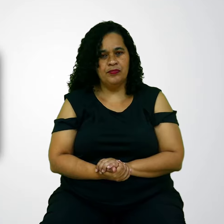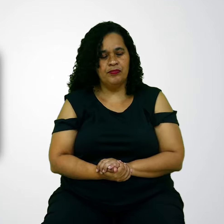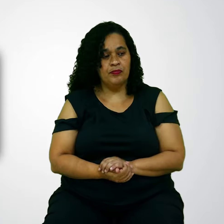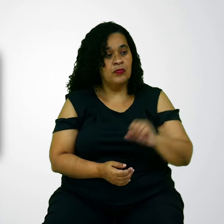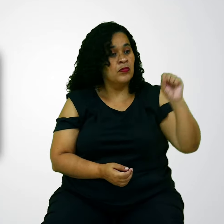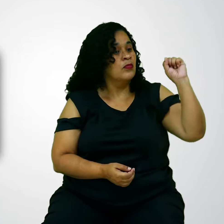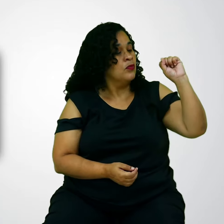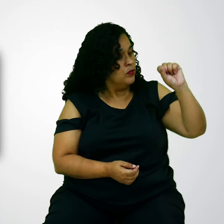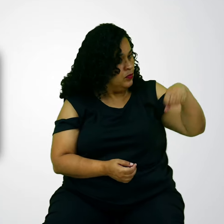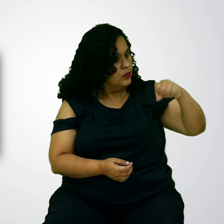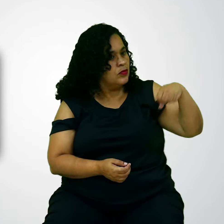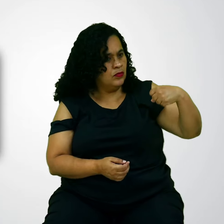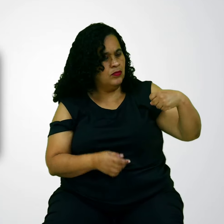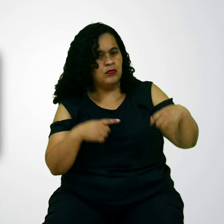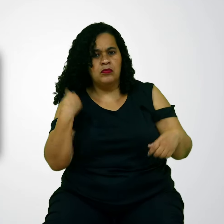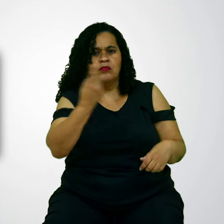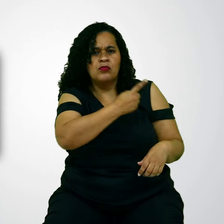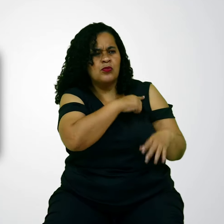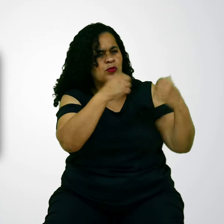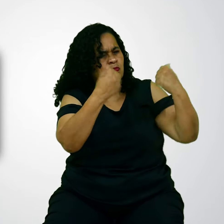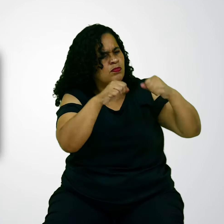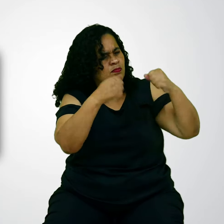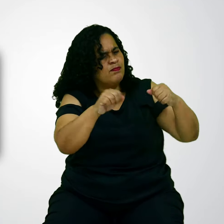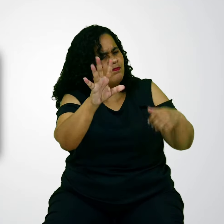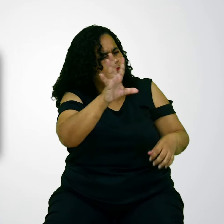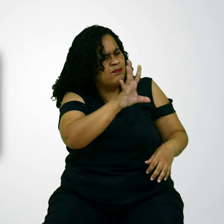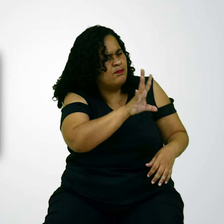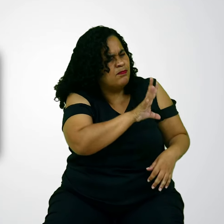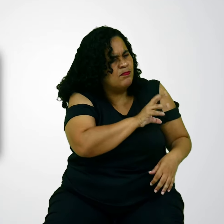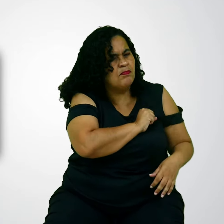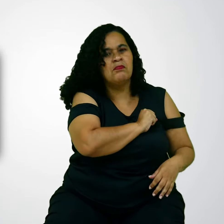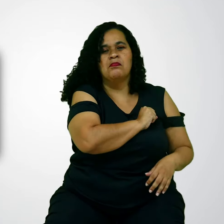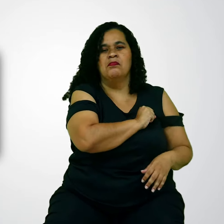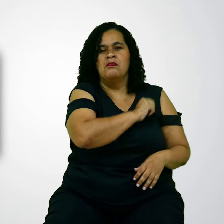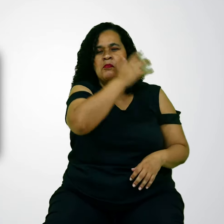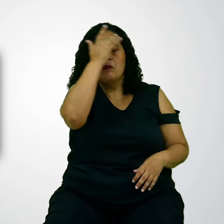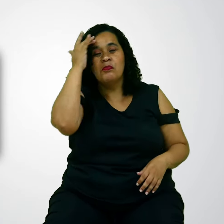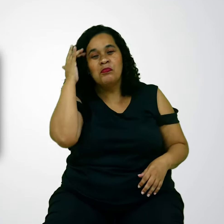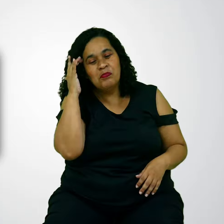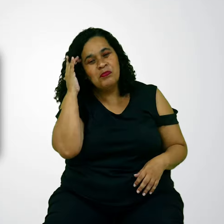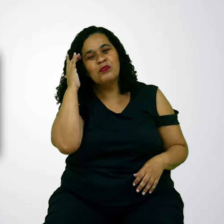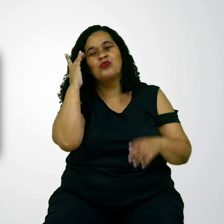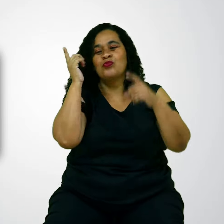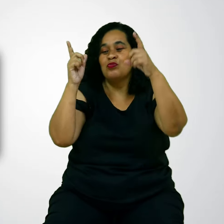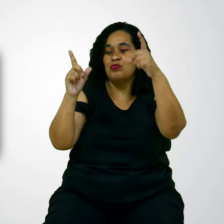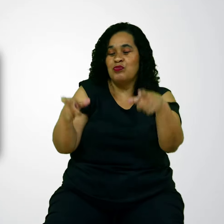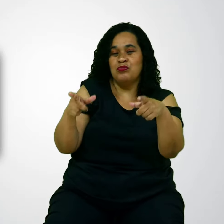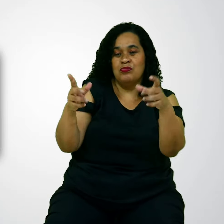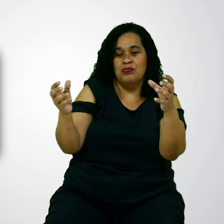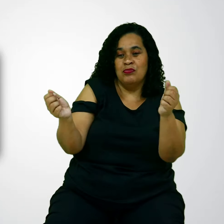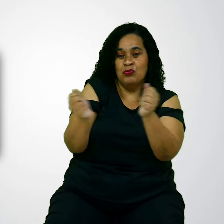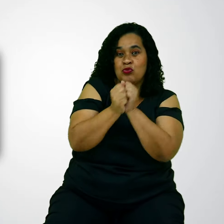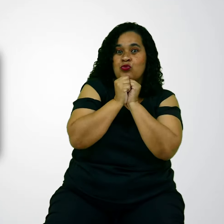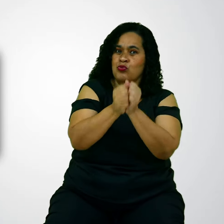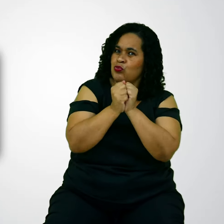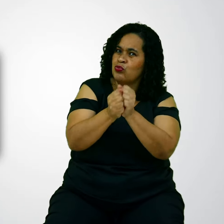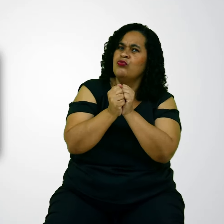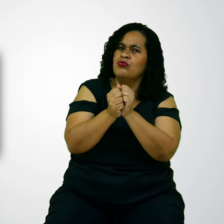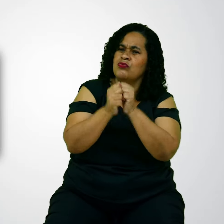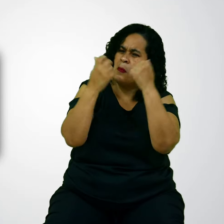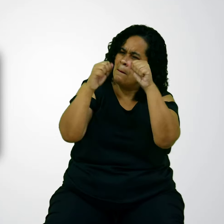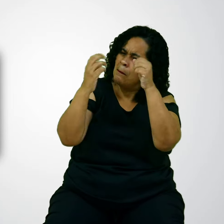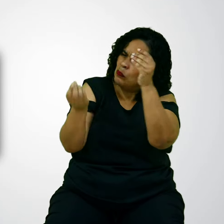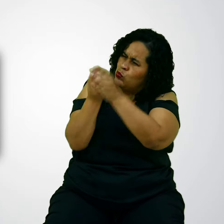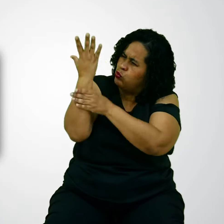amar a cidade, o povoado, o lugar onde a gente está semeado, né? A gente precisa frutificar onde Deus nos semeou. Então,